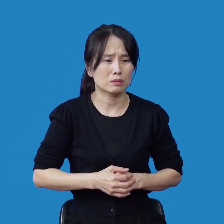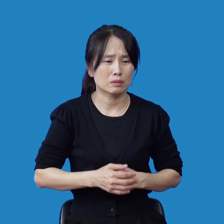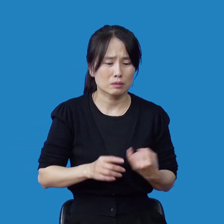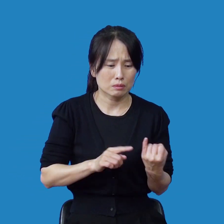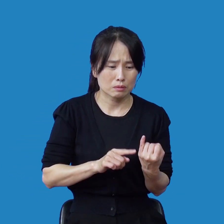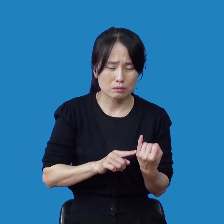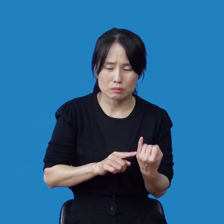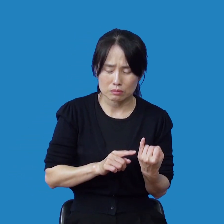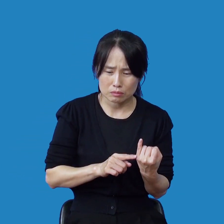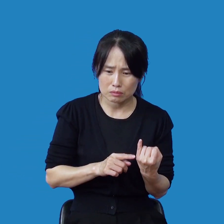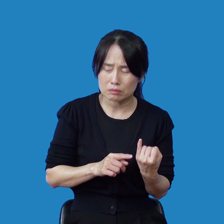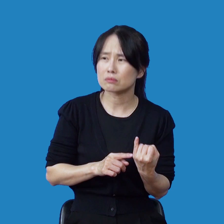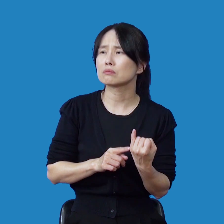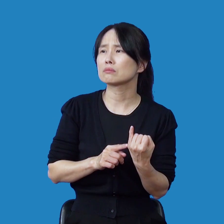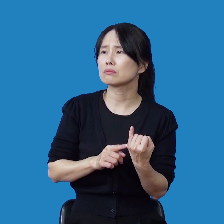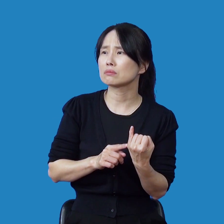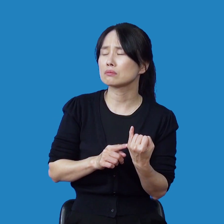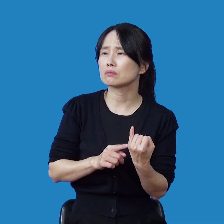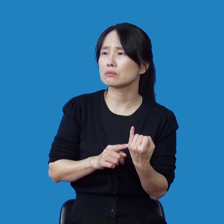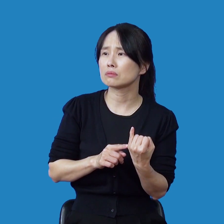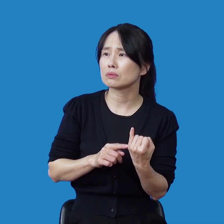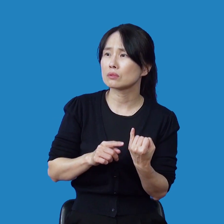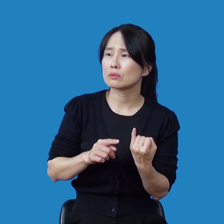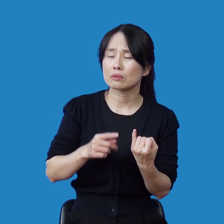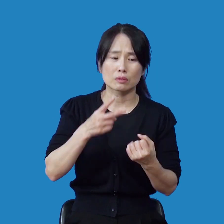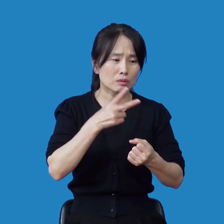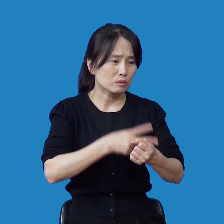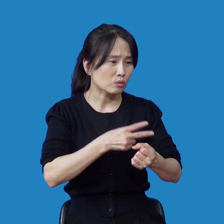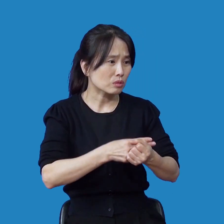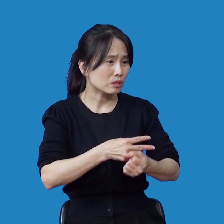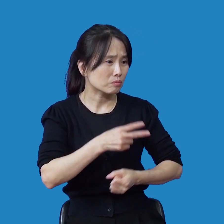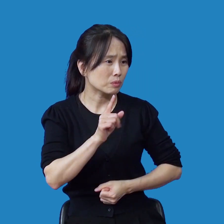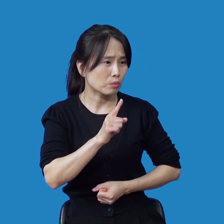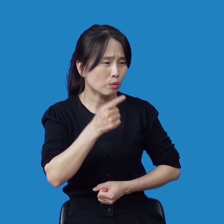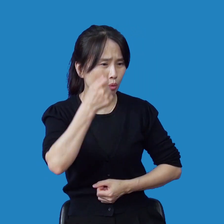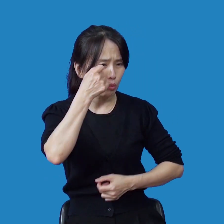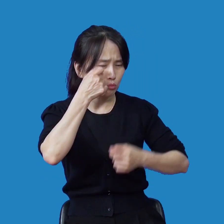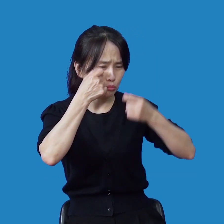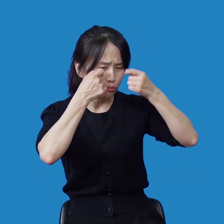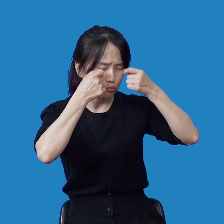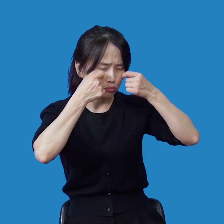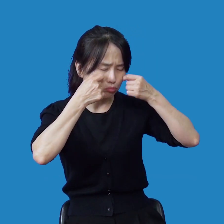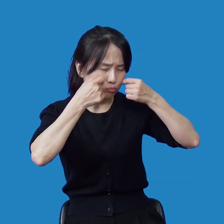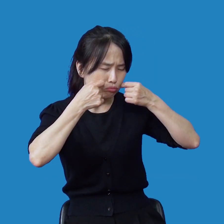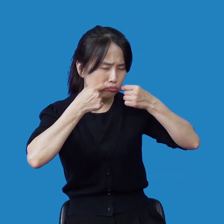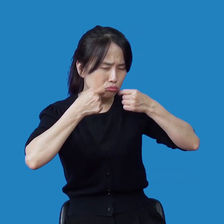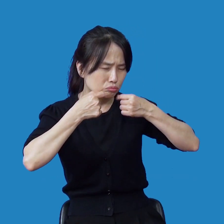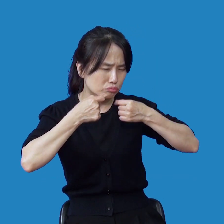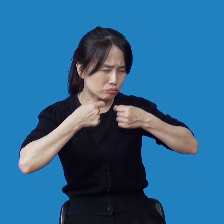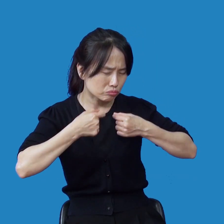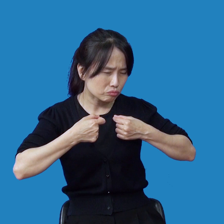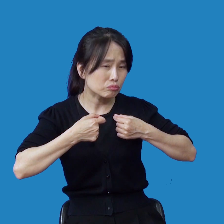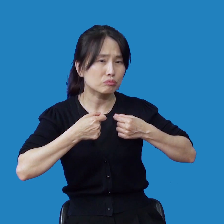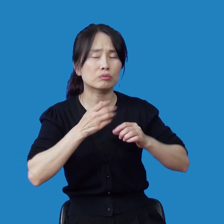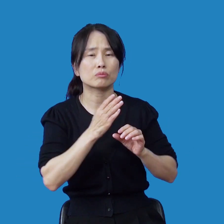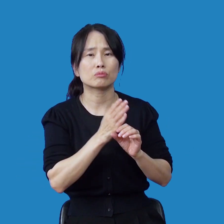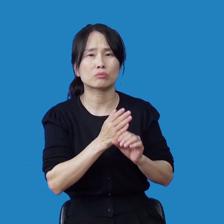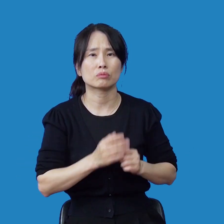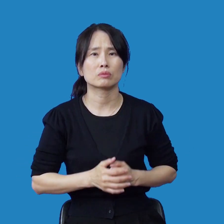들어서 교수님을 바라보는데 교수님 두 뺨에서 눈물이 줄줄이 흐르고 있습니다.